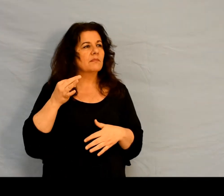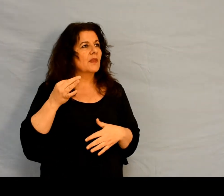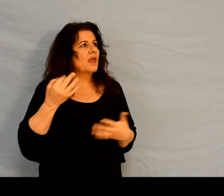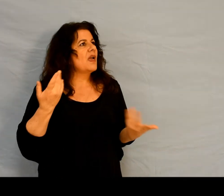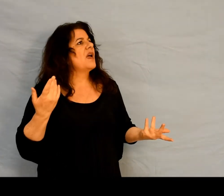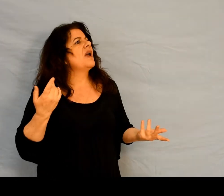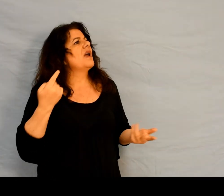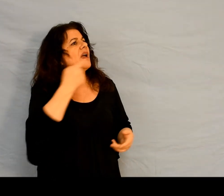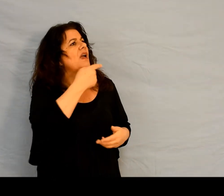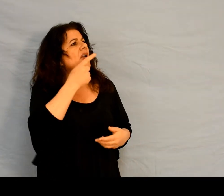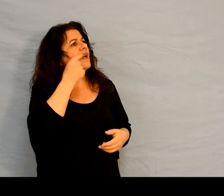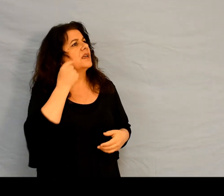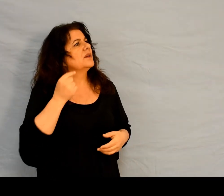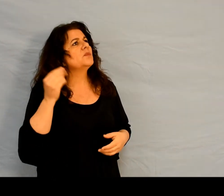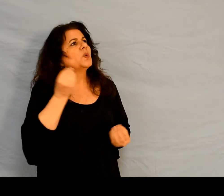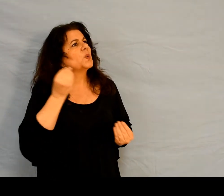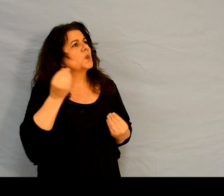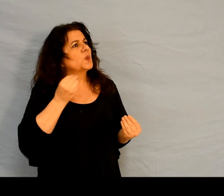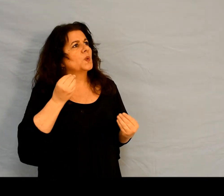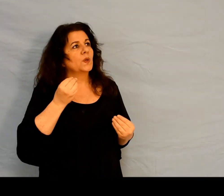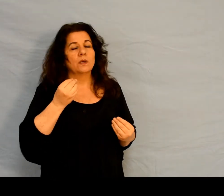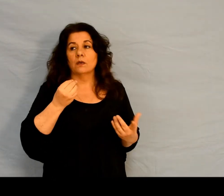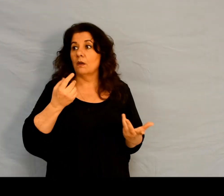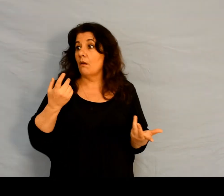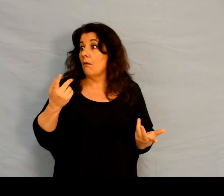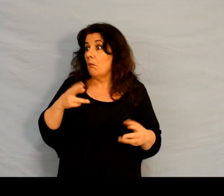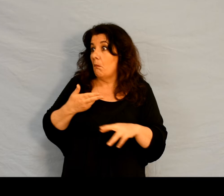est-il » Il répondit, « Je ne sais pas. »